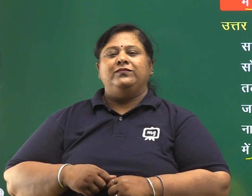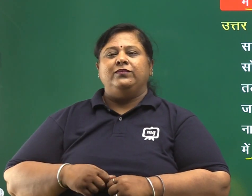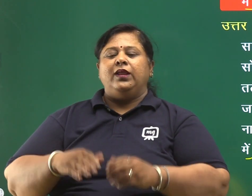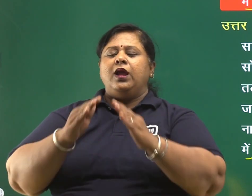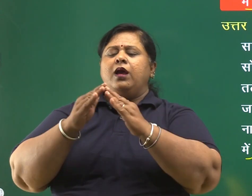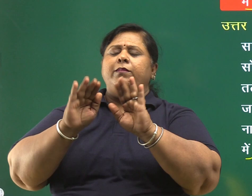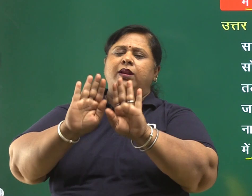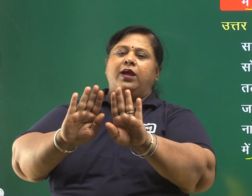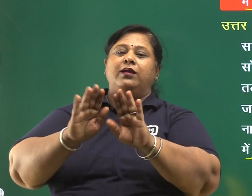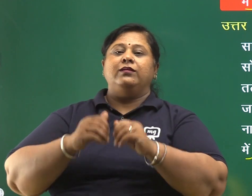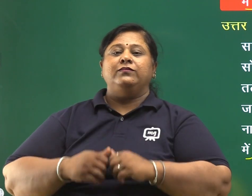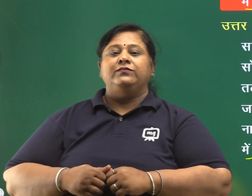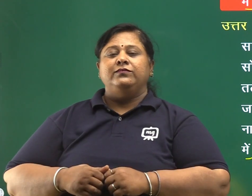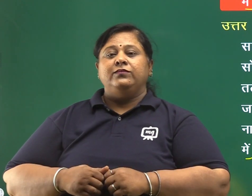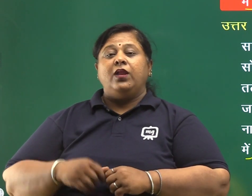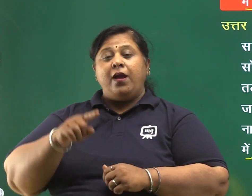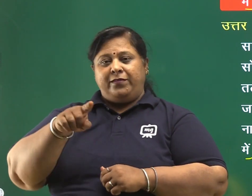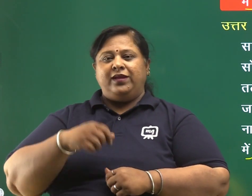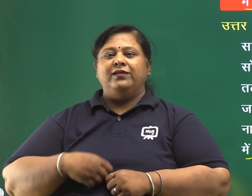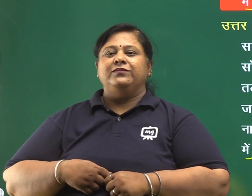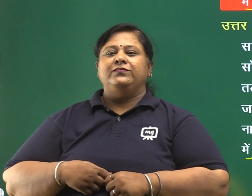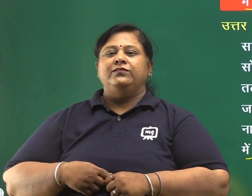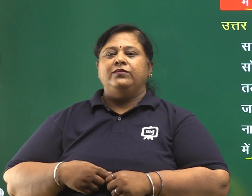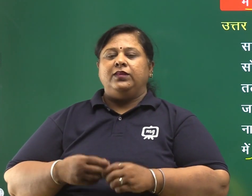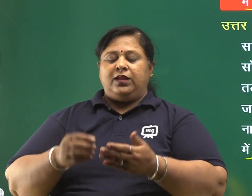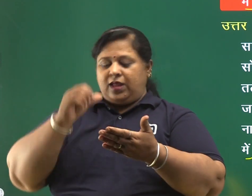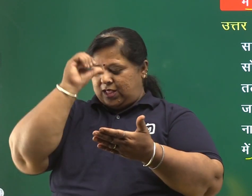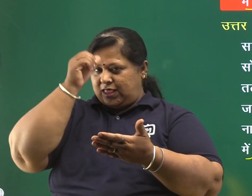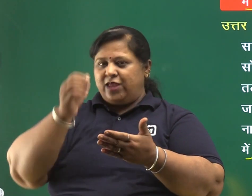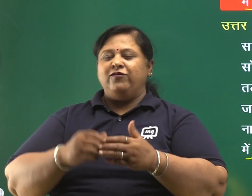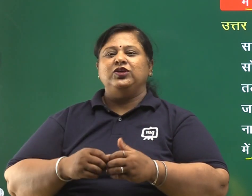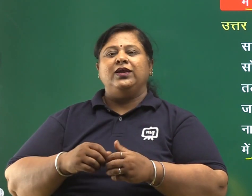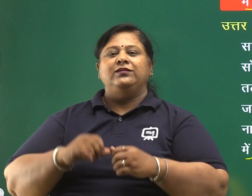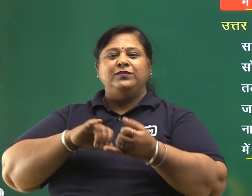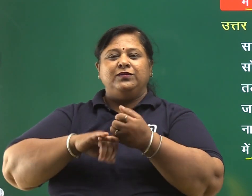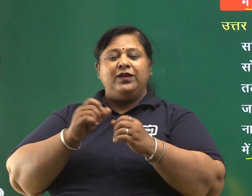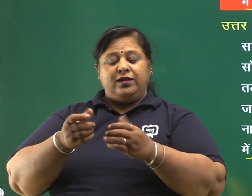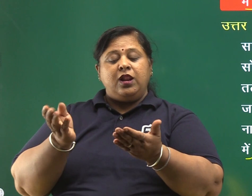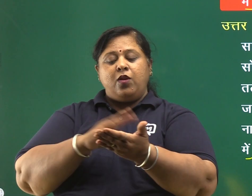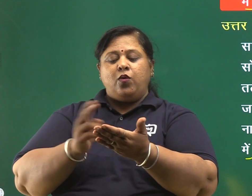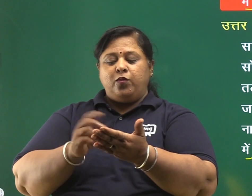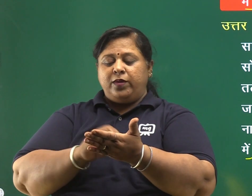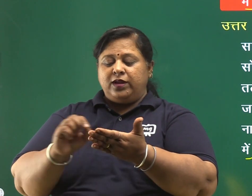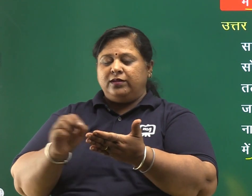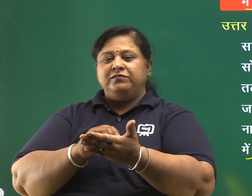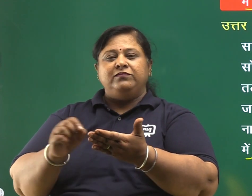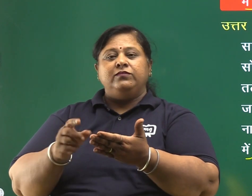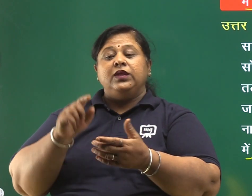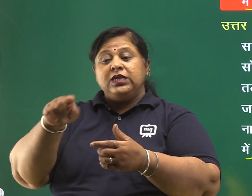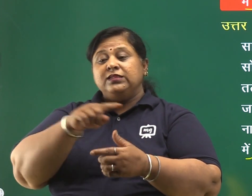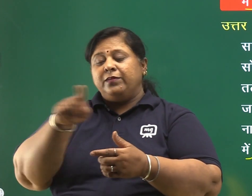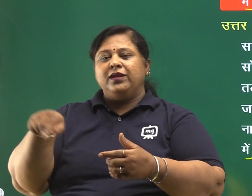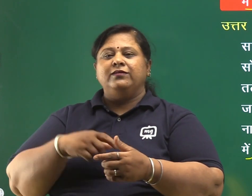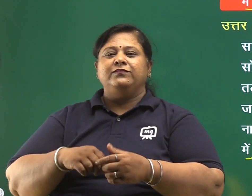लोग घर पर रहकर अपनी हिंदी विषय की नोटबुक में इन